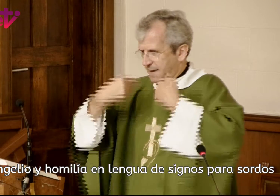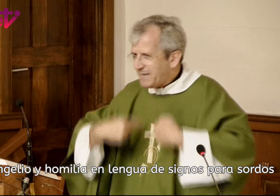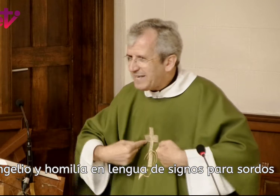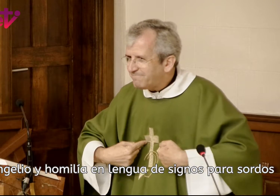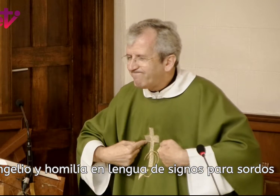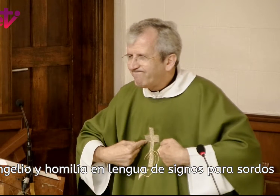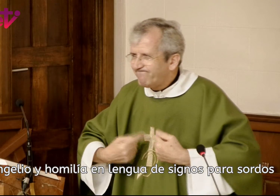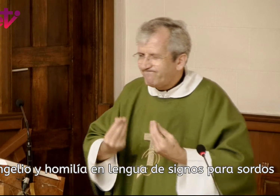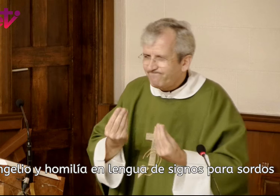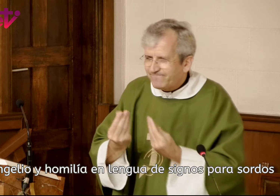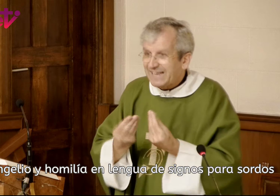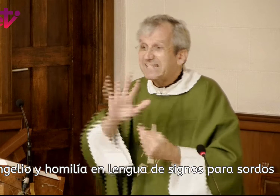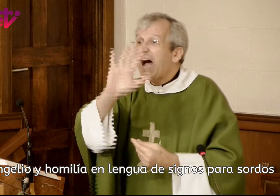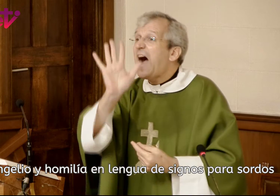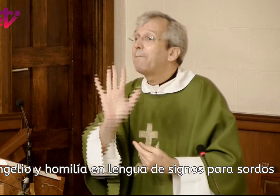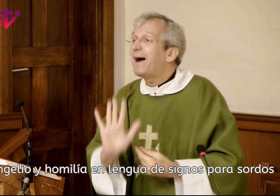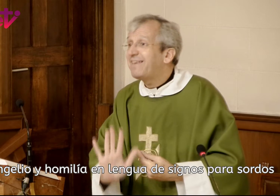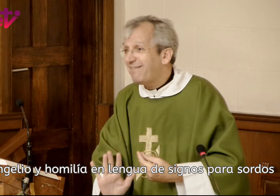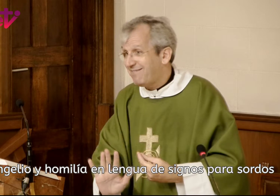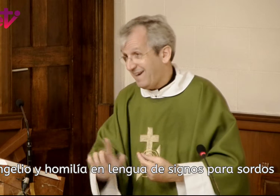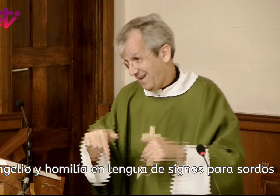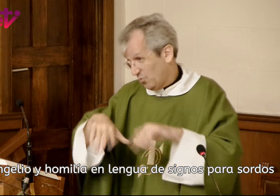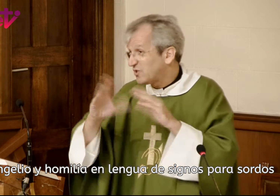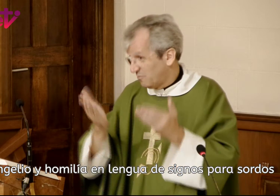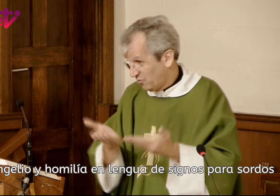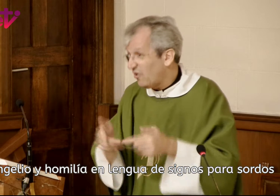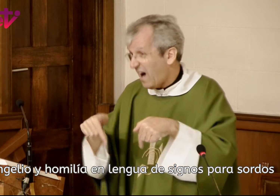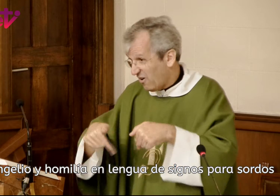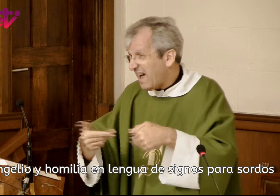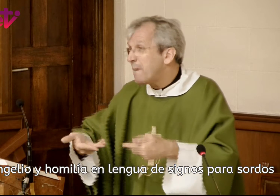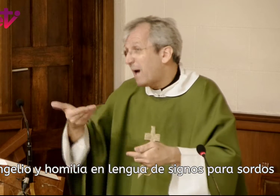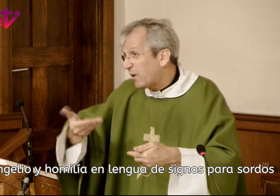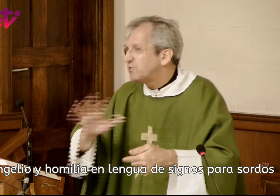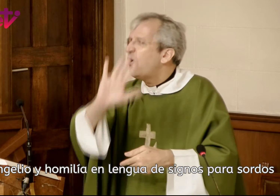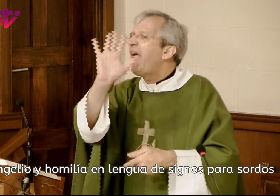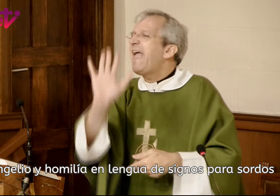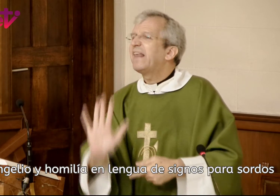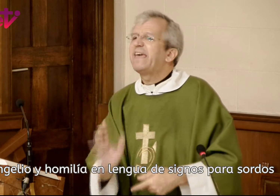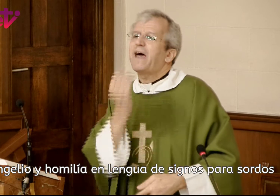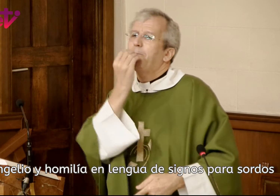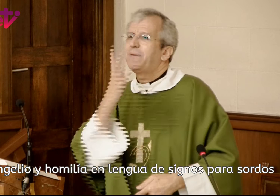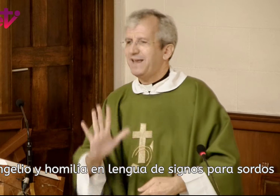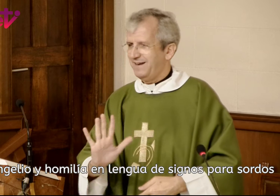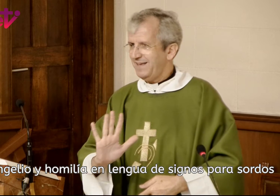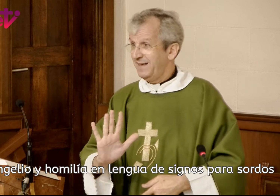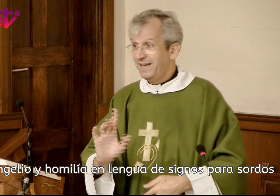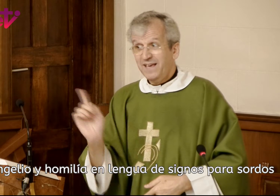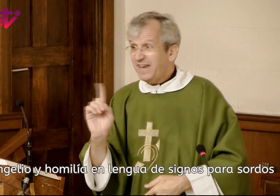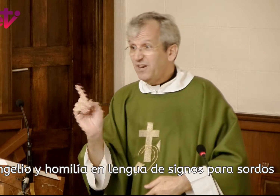mí? De esa apariencia, nuestro mundo ahora valora mucho el quedar bien. Y no